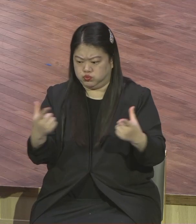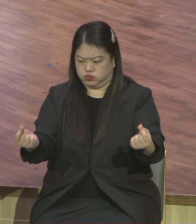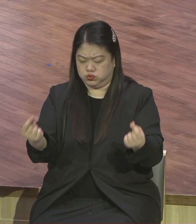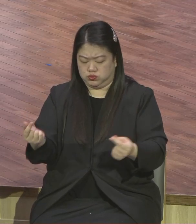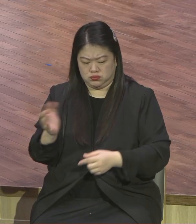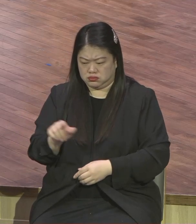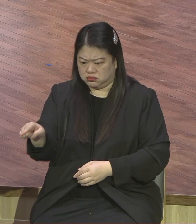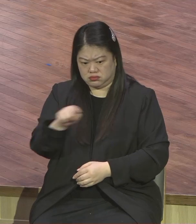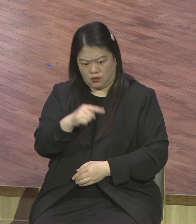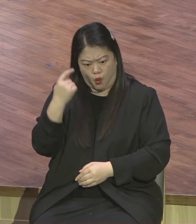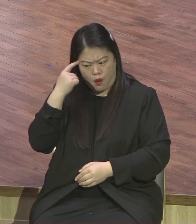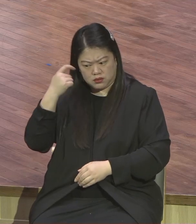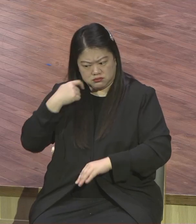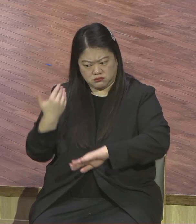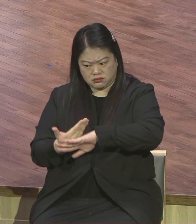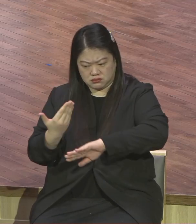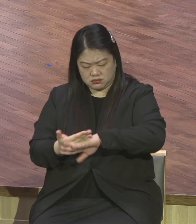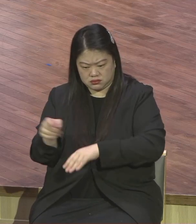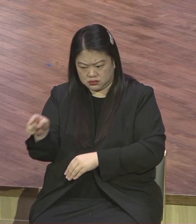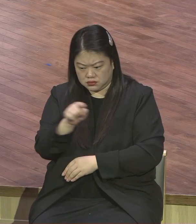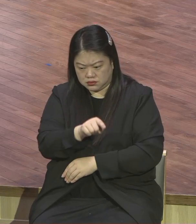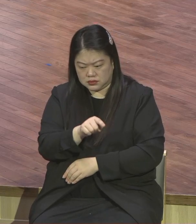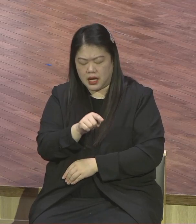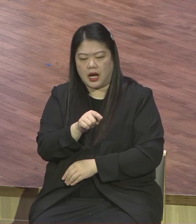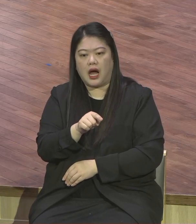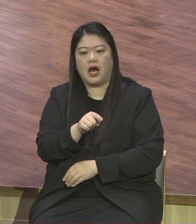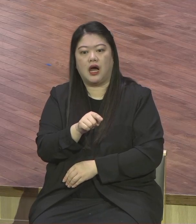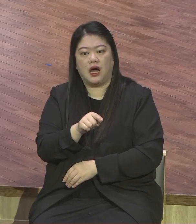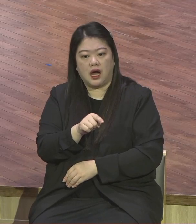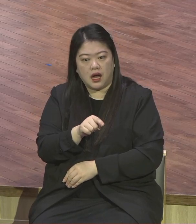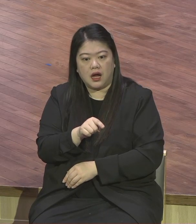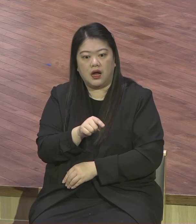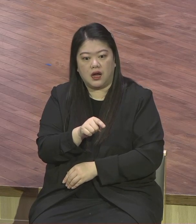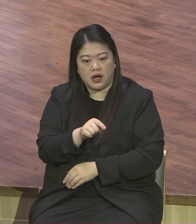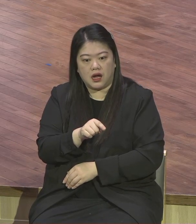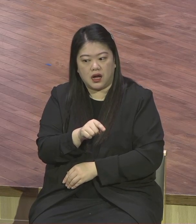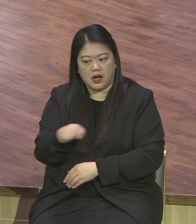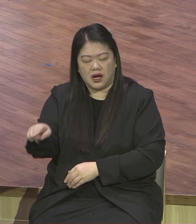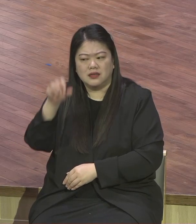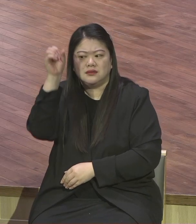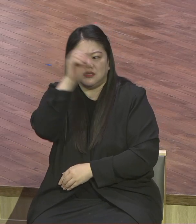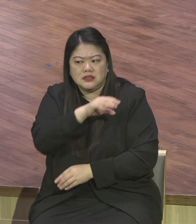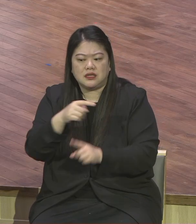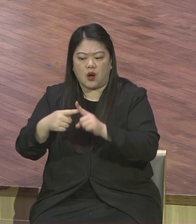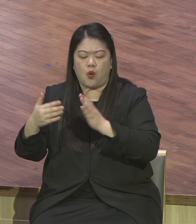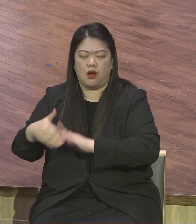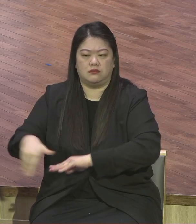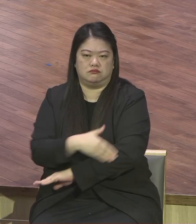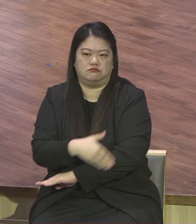자기들하고 달라. 다르구나. 친한 친구라도 너는 나 우리하고 달라.